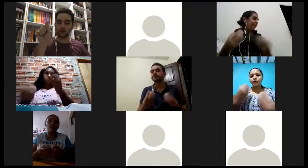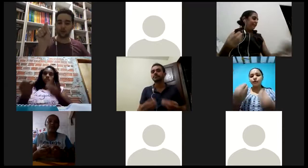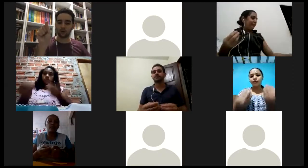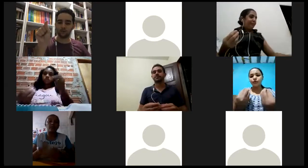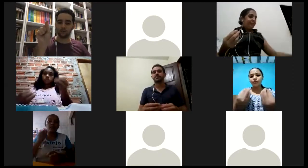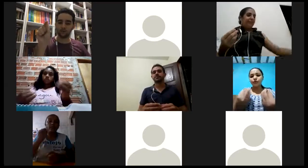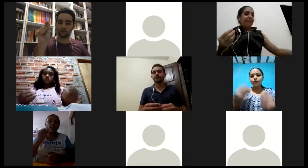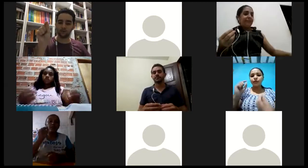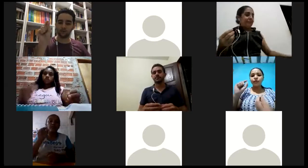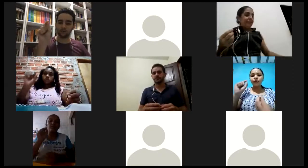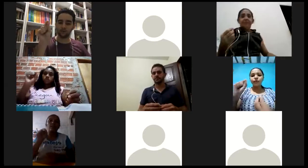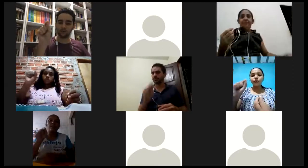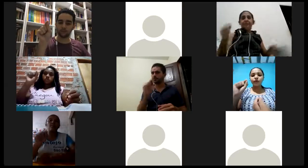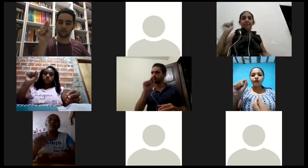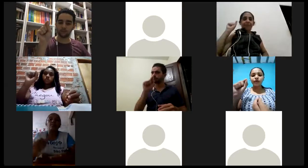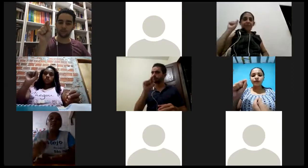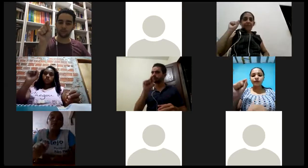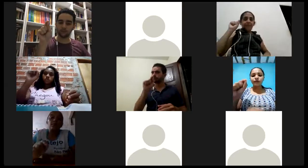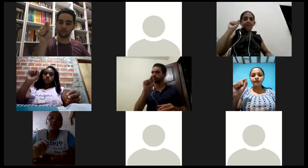O que?